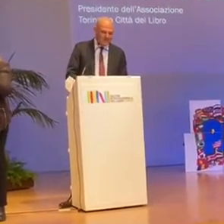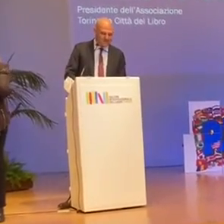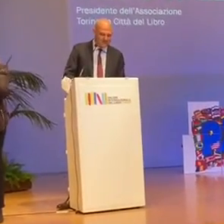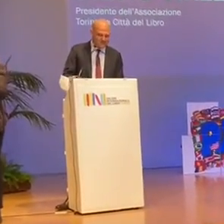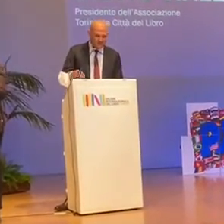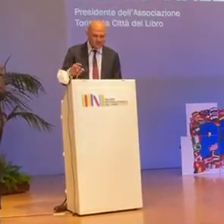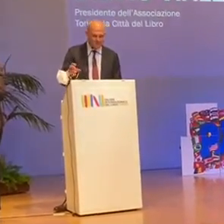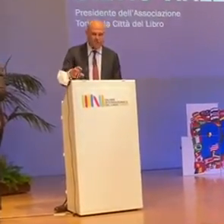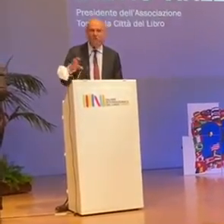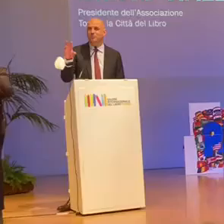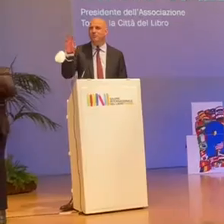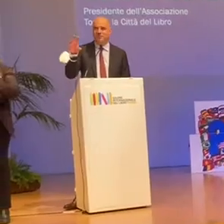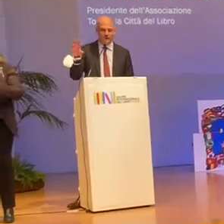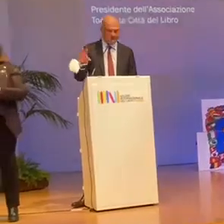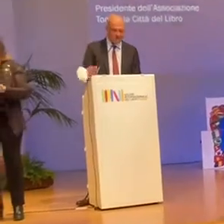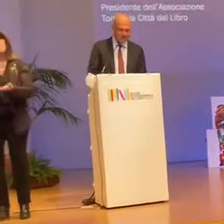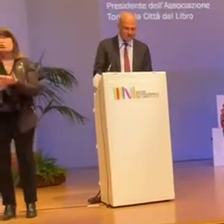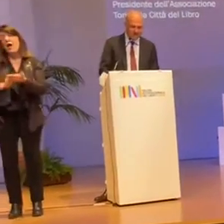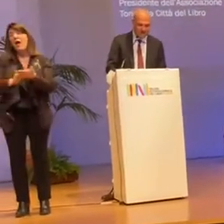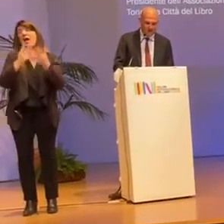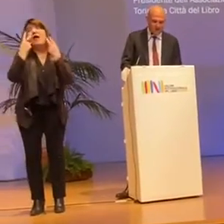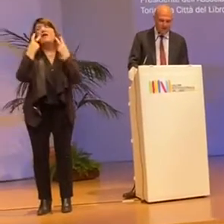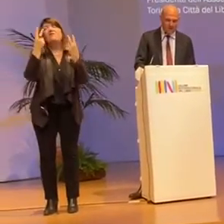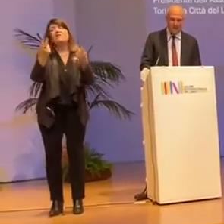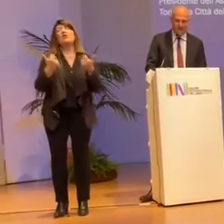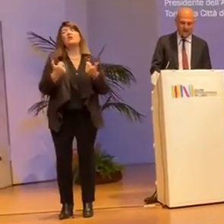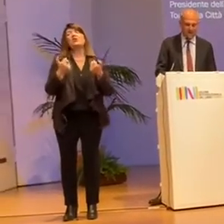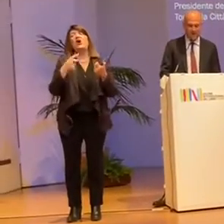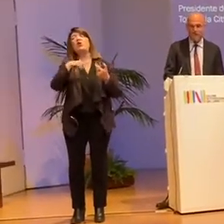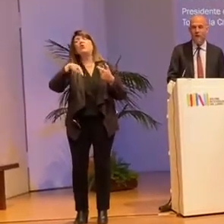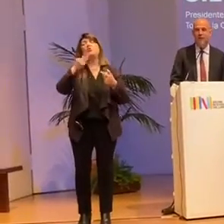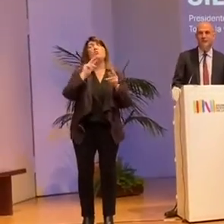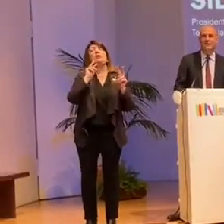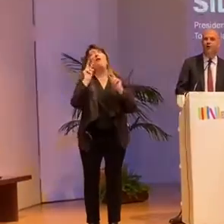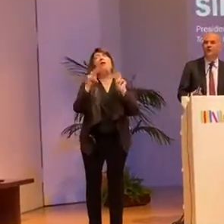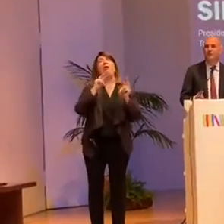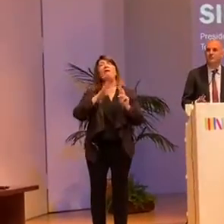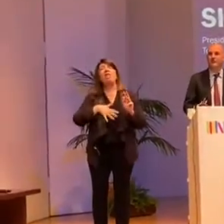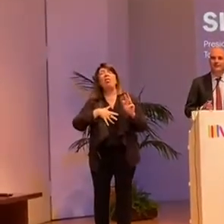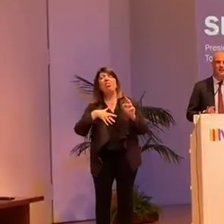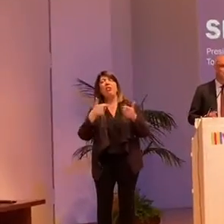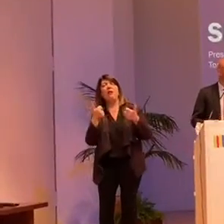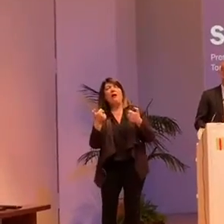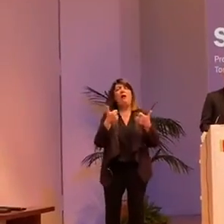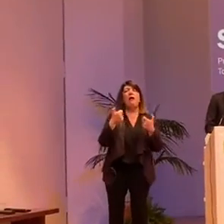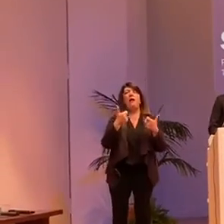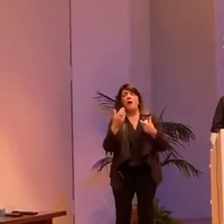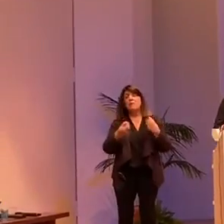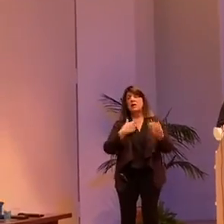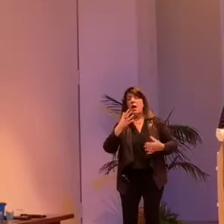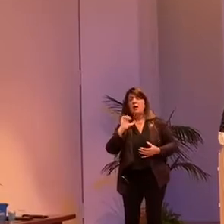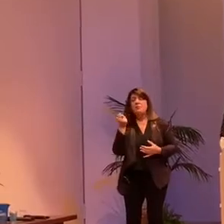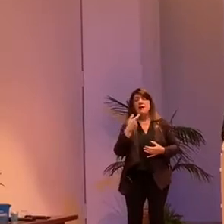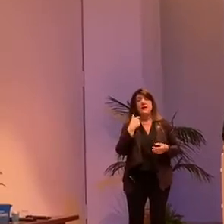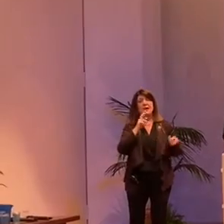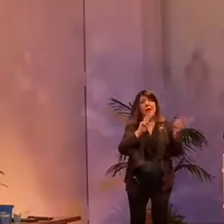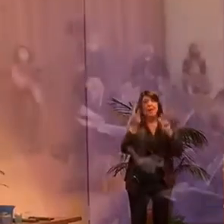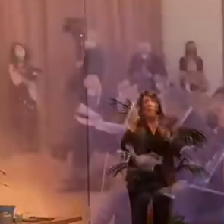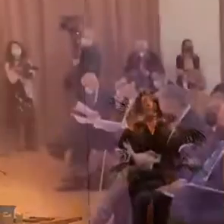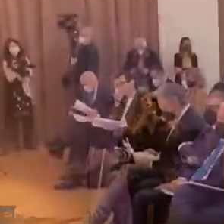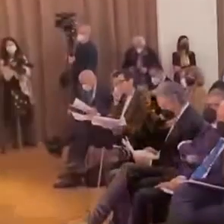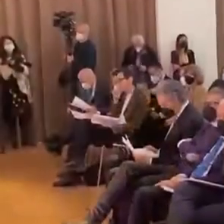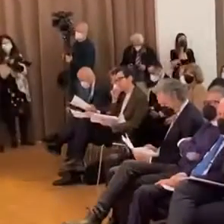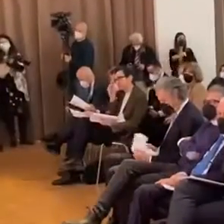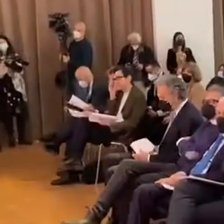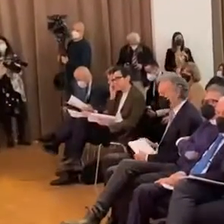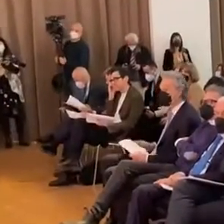chi non lo sapesse, sono un oggetto mostrato a video che conferisce una particolare abilità temporanea al